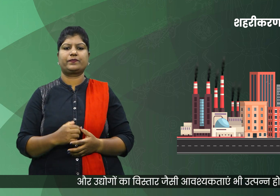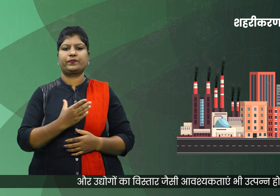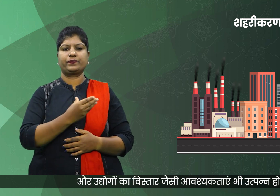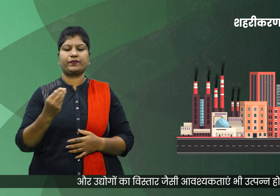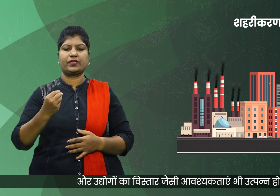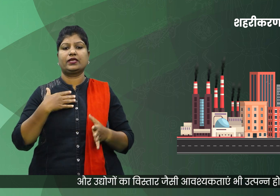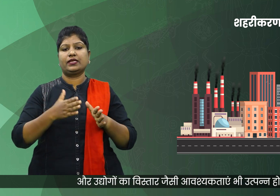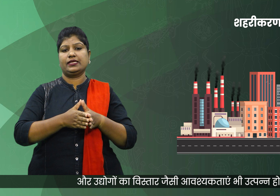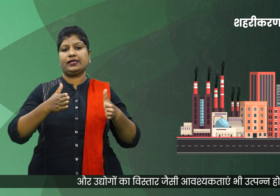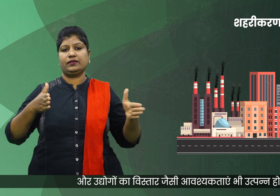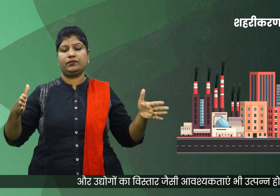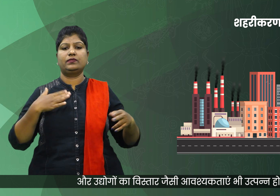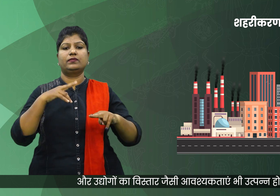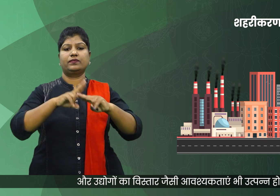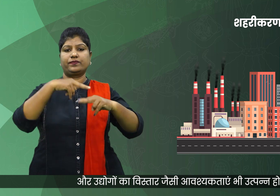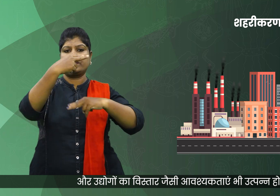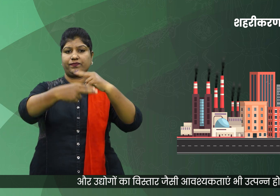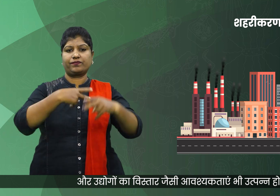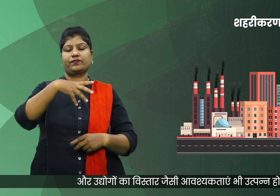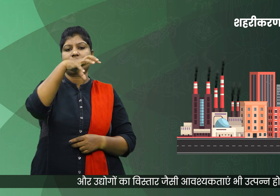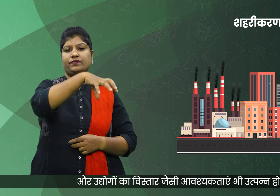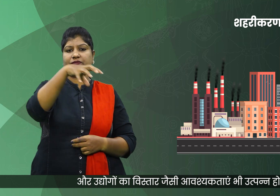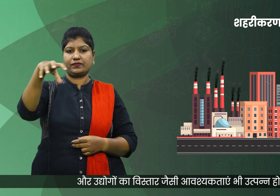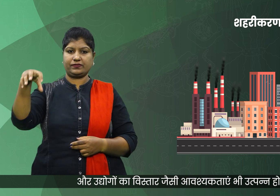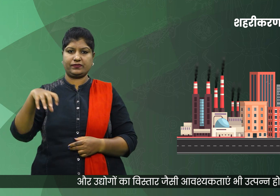शहरी आवशक्ताई भी उत्पन होती